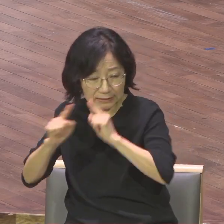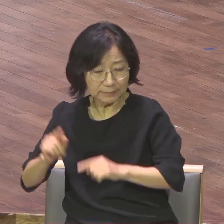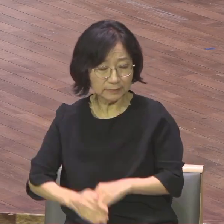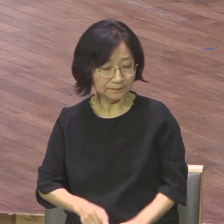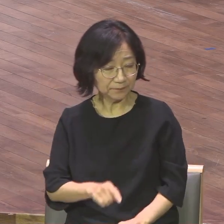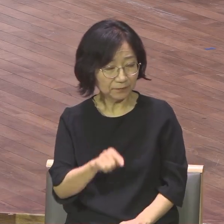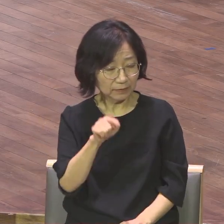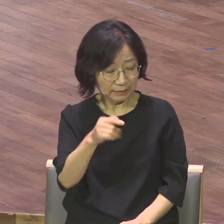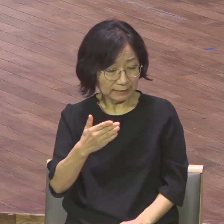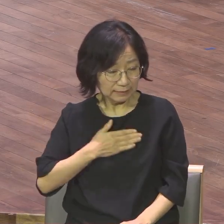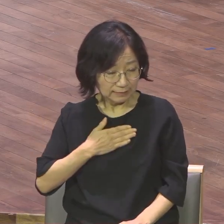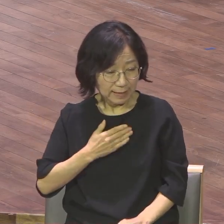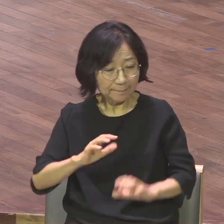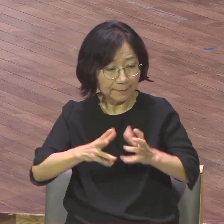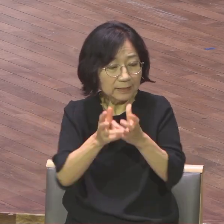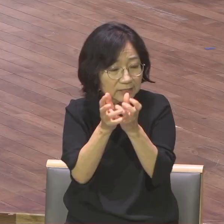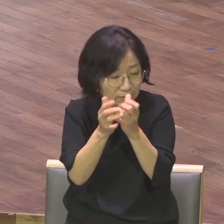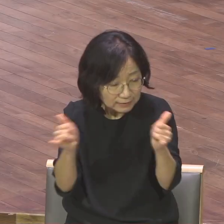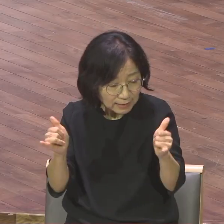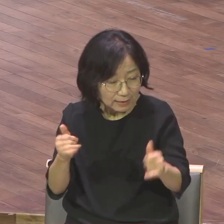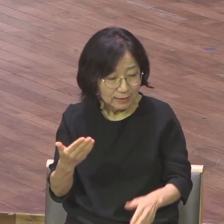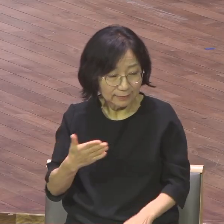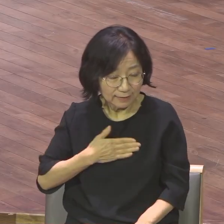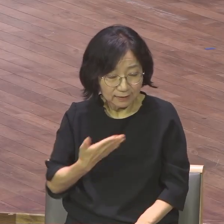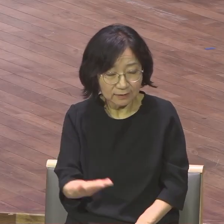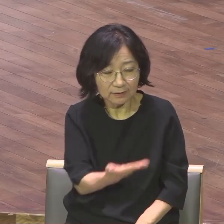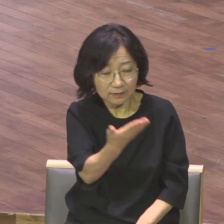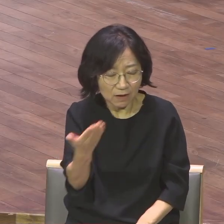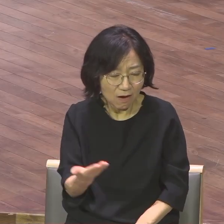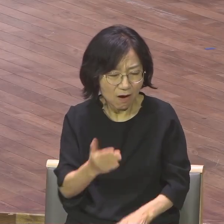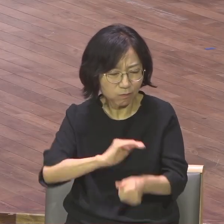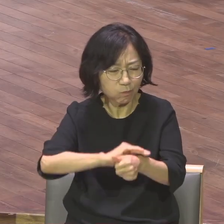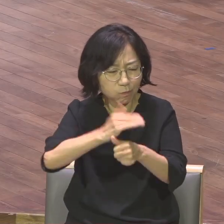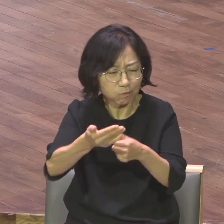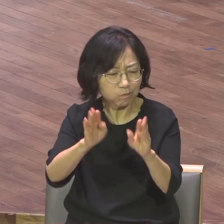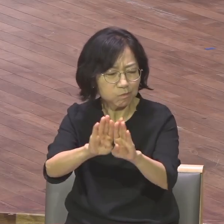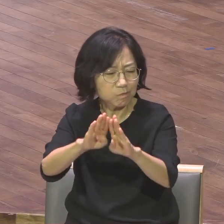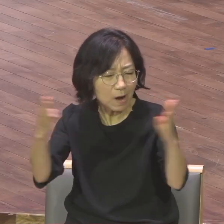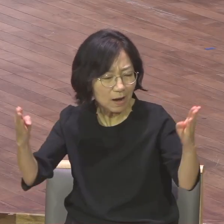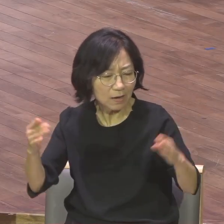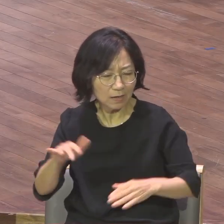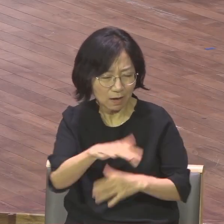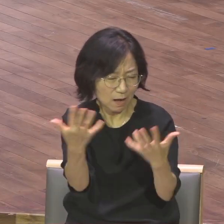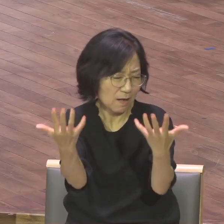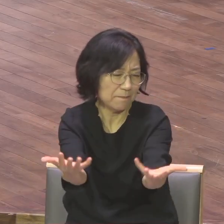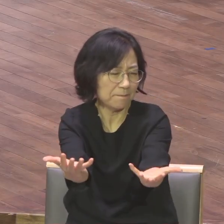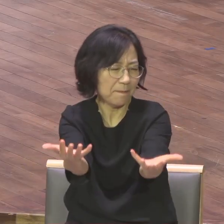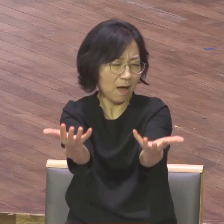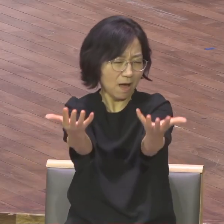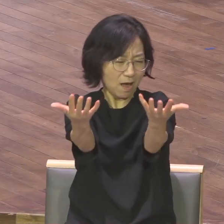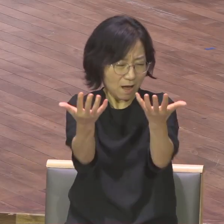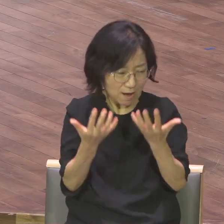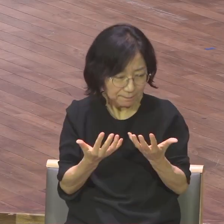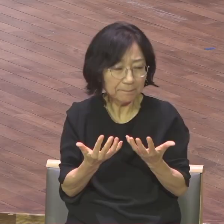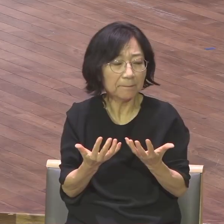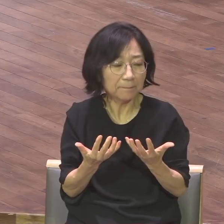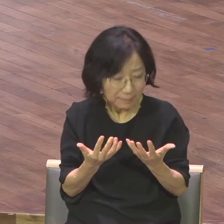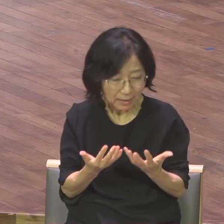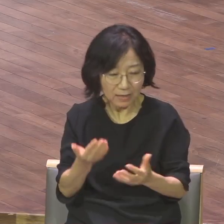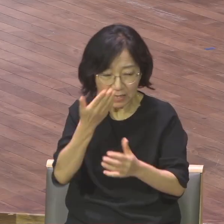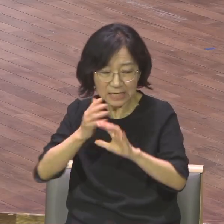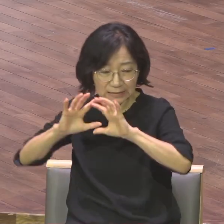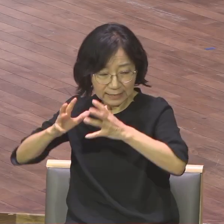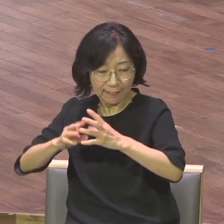주 여호와께서 이같이 말씀하시기를 내 백성들아 내가 너희 무덤을 열고 너희로